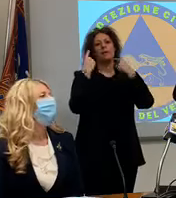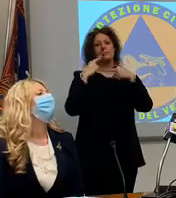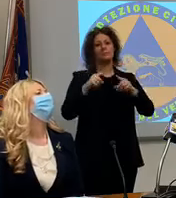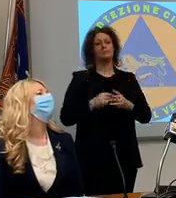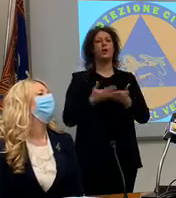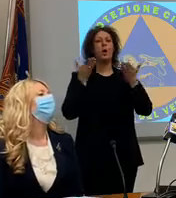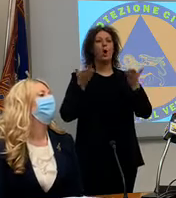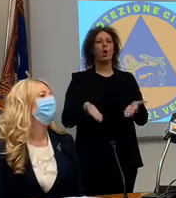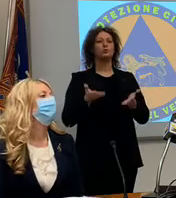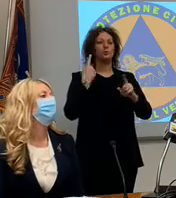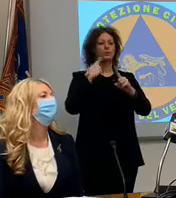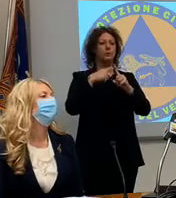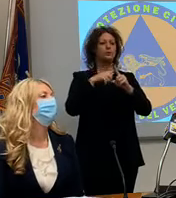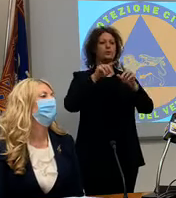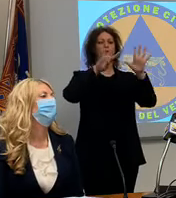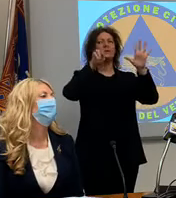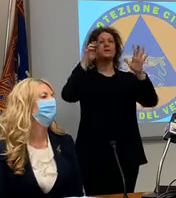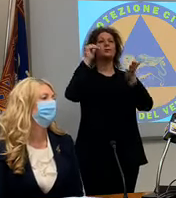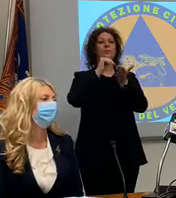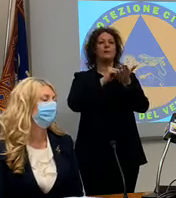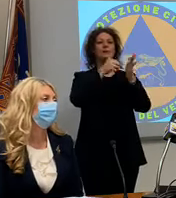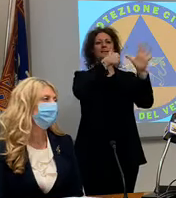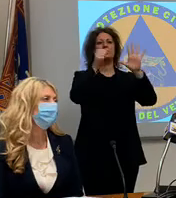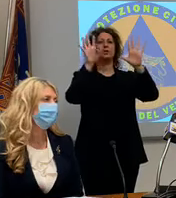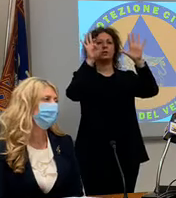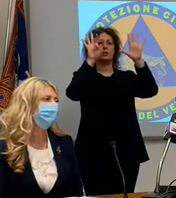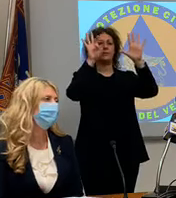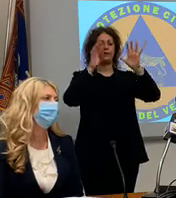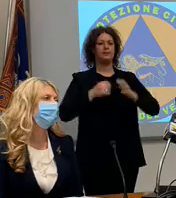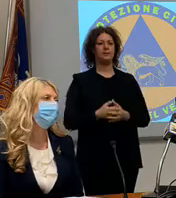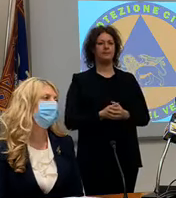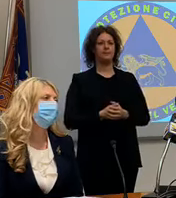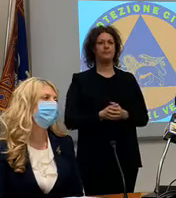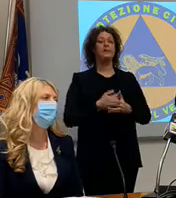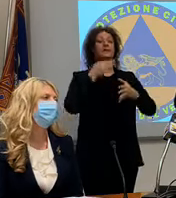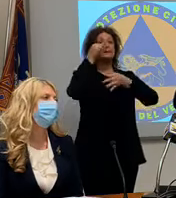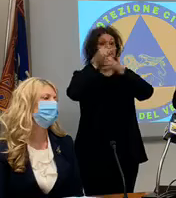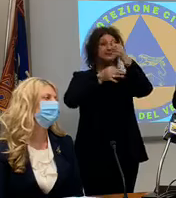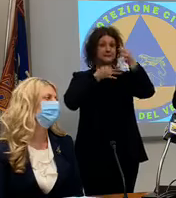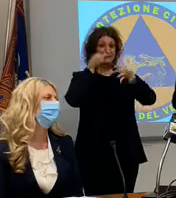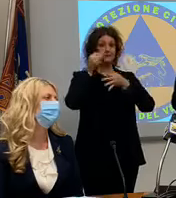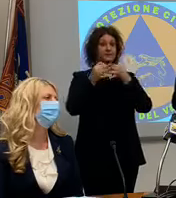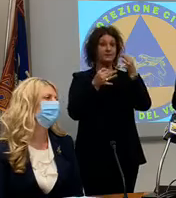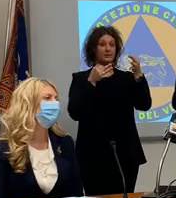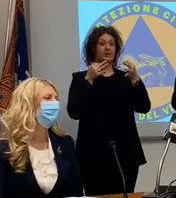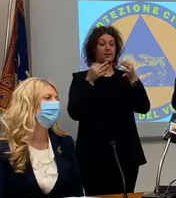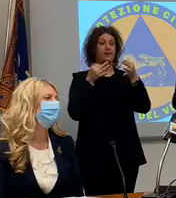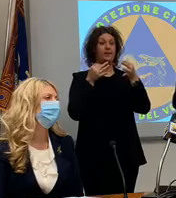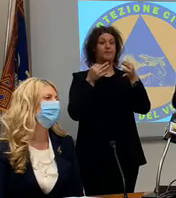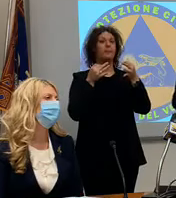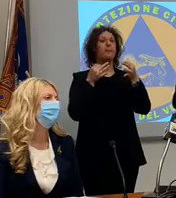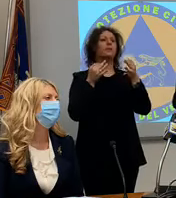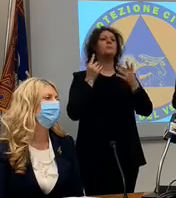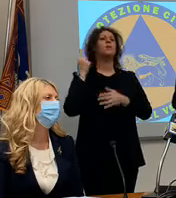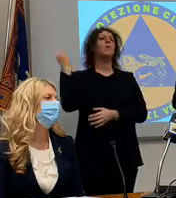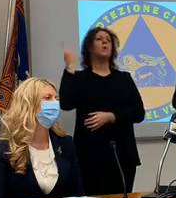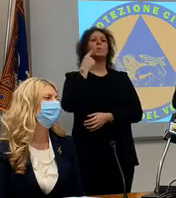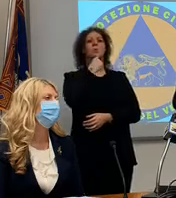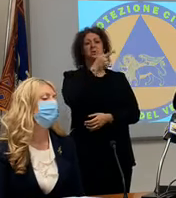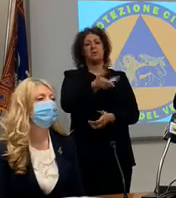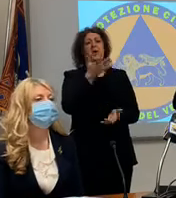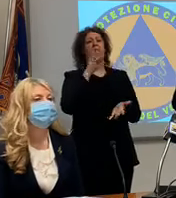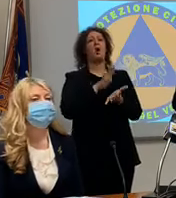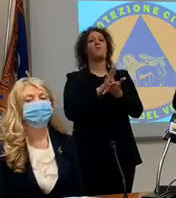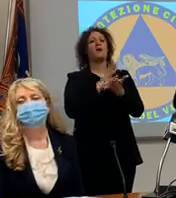oggi 92690 cioè vuol dire che in questo momento anche se qualcuno dice che queste conferenze stampa non servono a niente